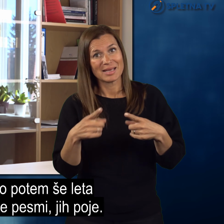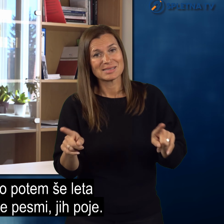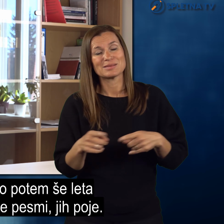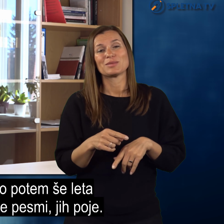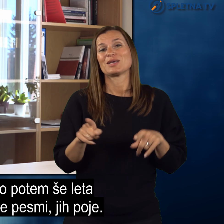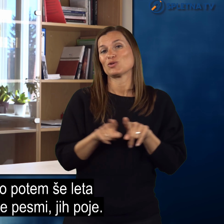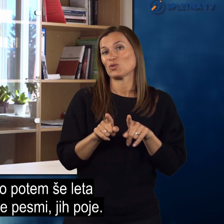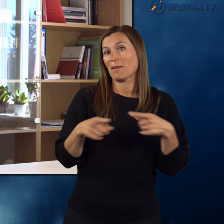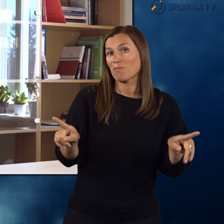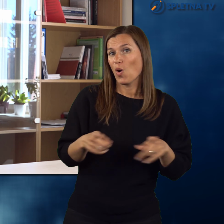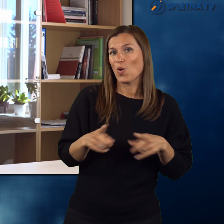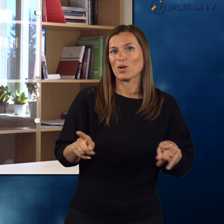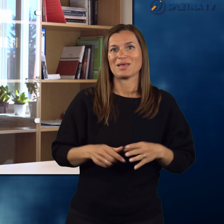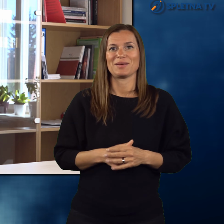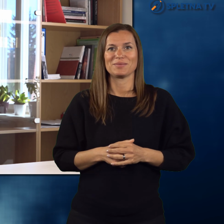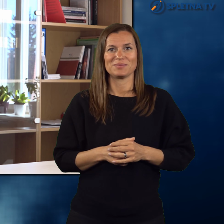poje.